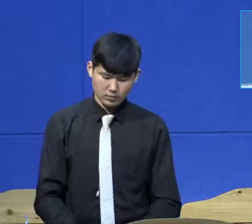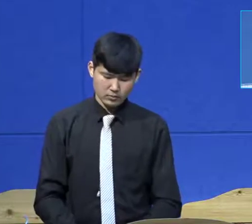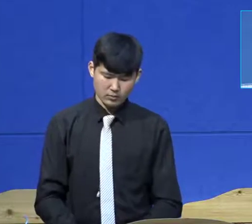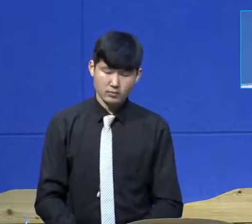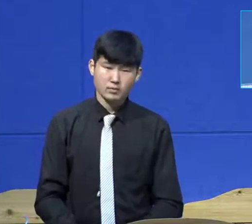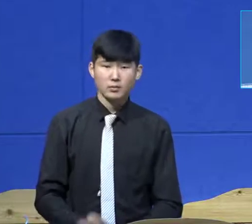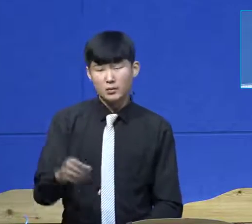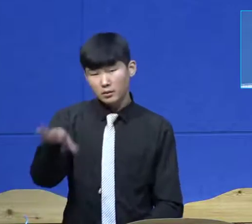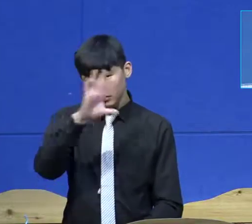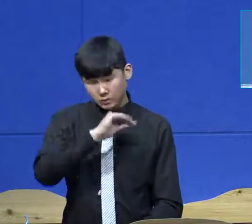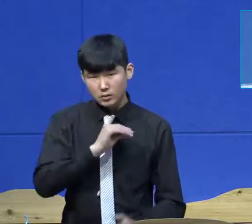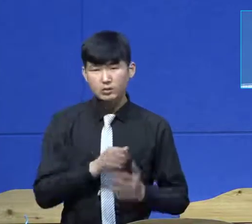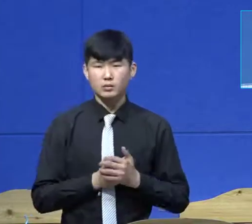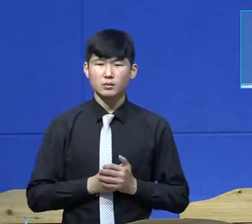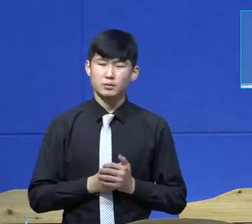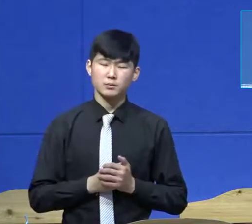Бид нэр